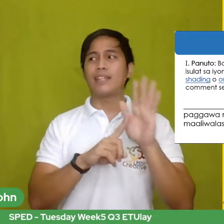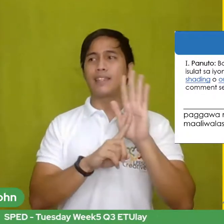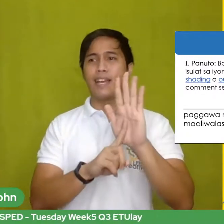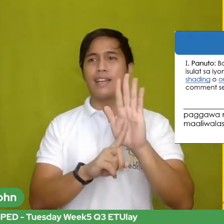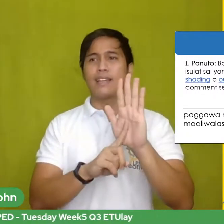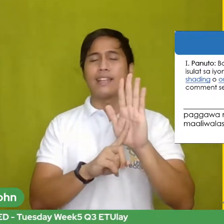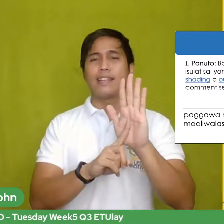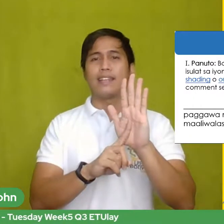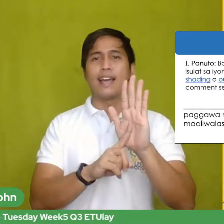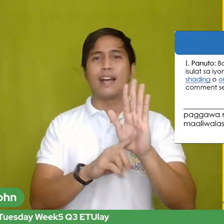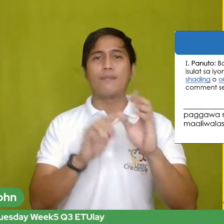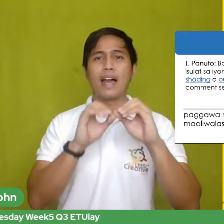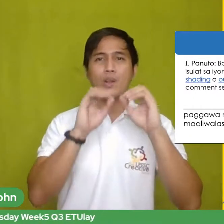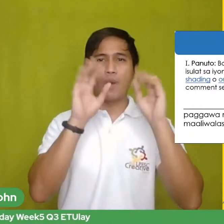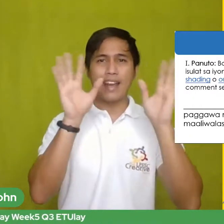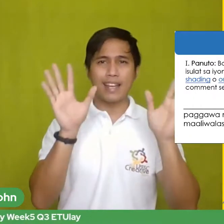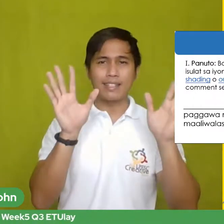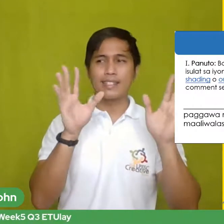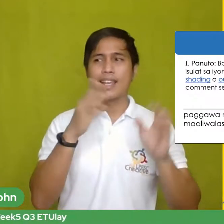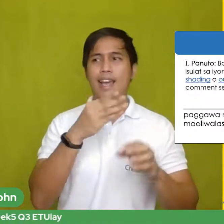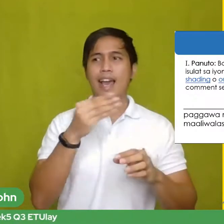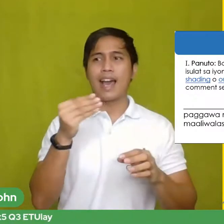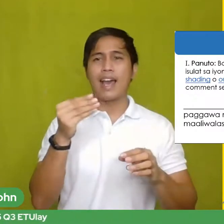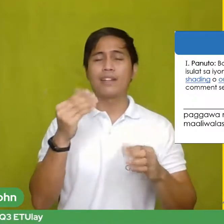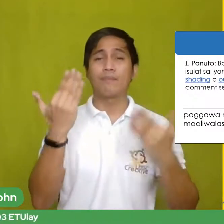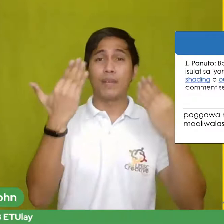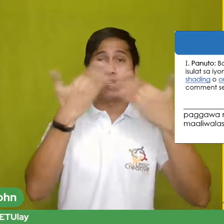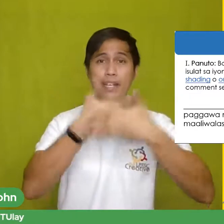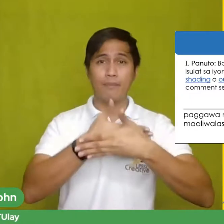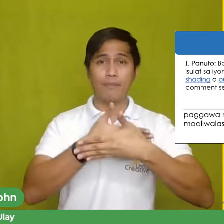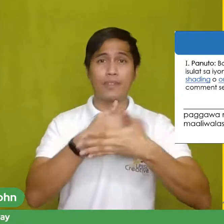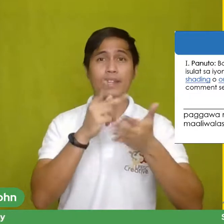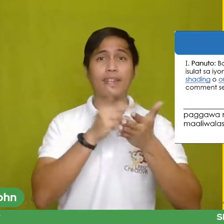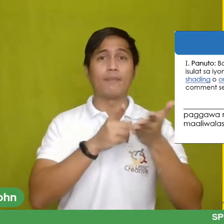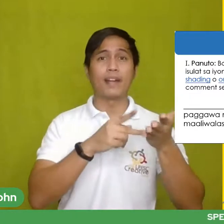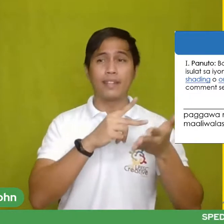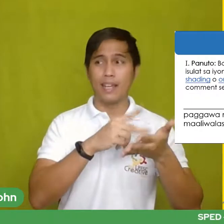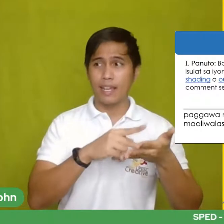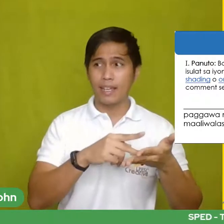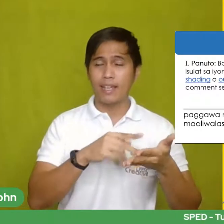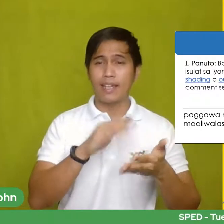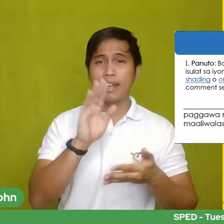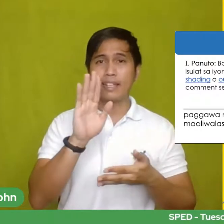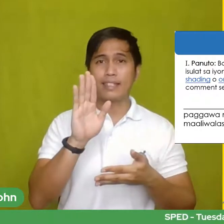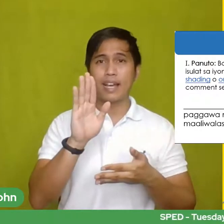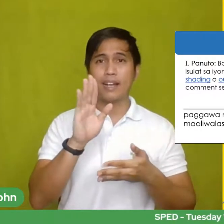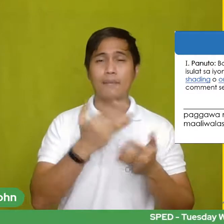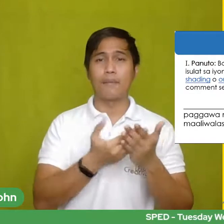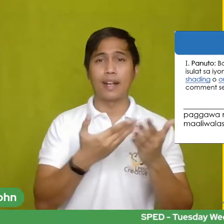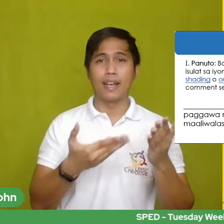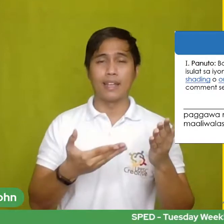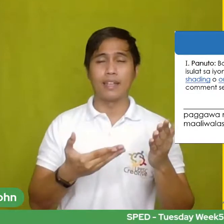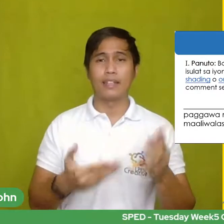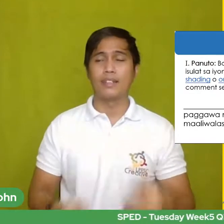nagpapakita ng maaliwalas at madilim na parte ng isang bagay.